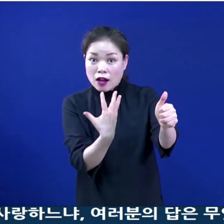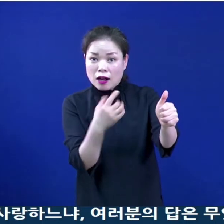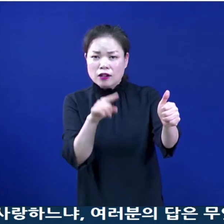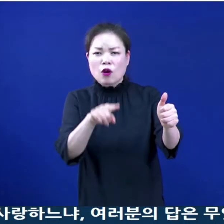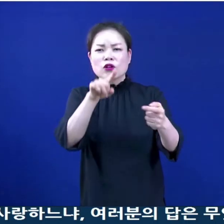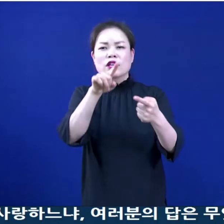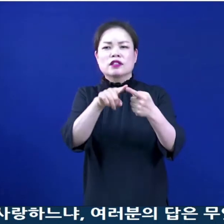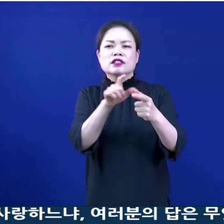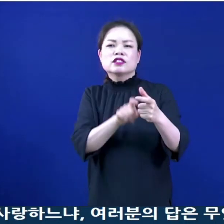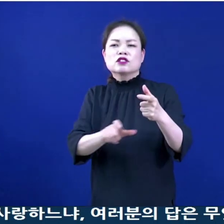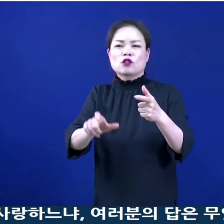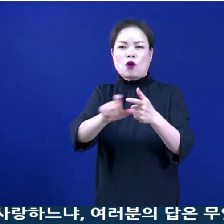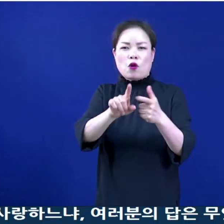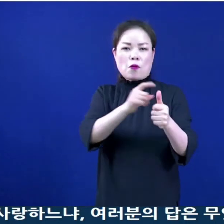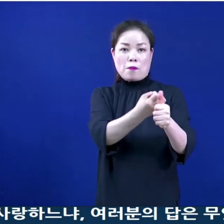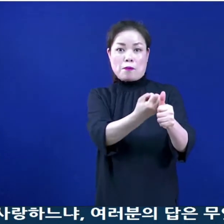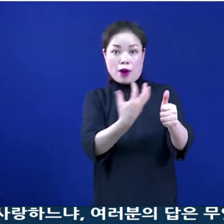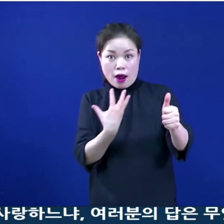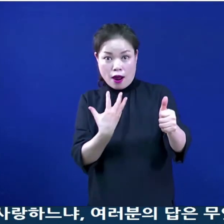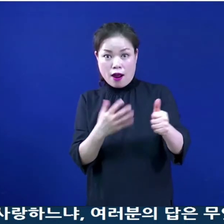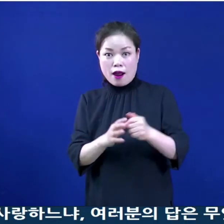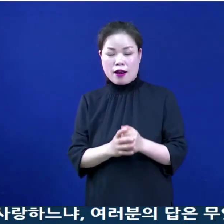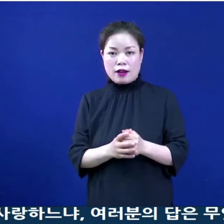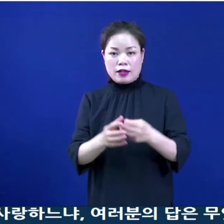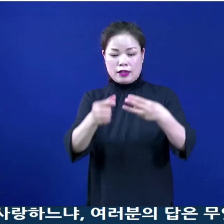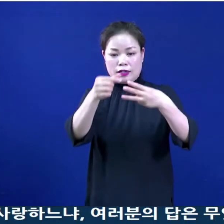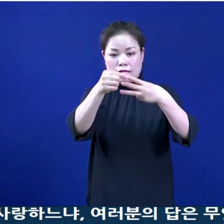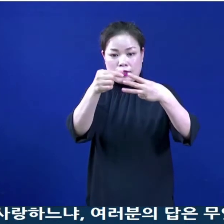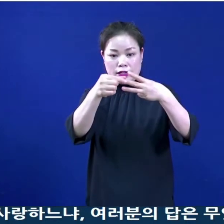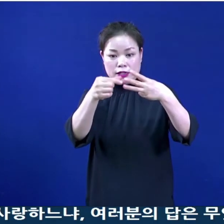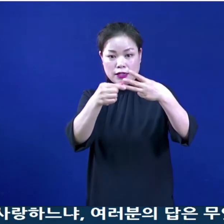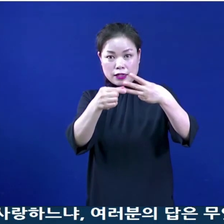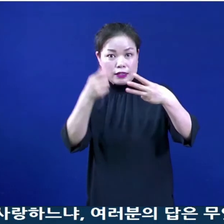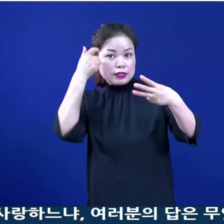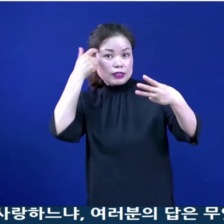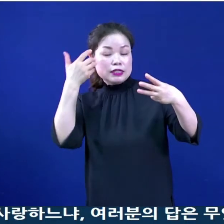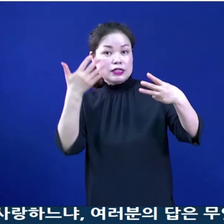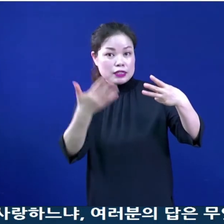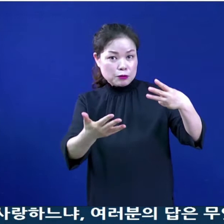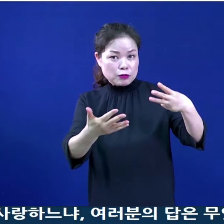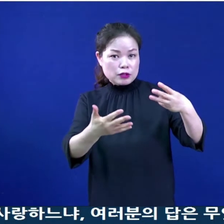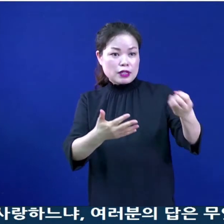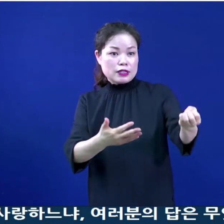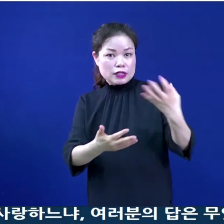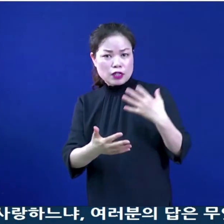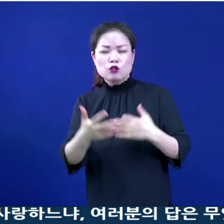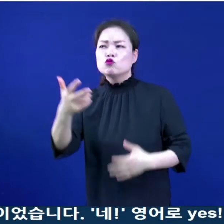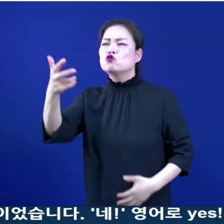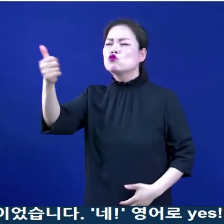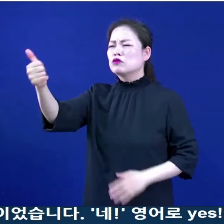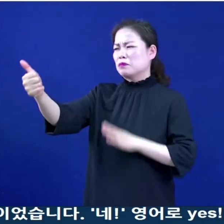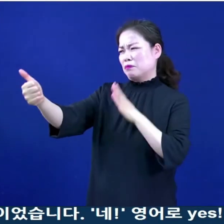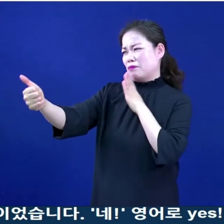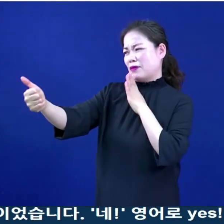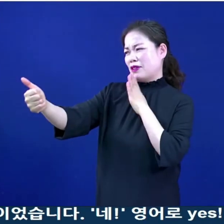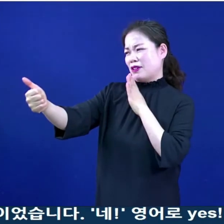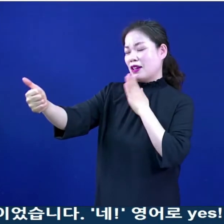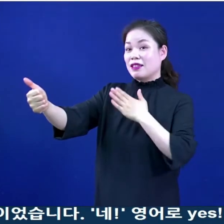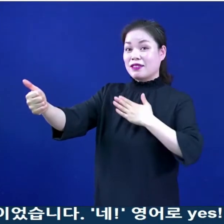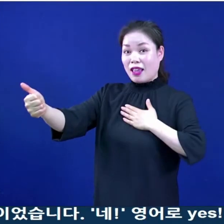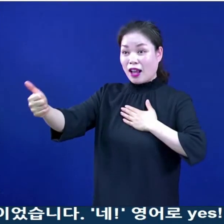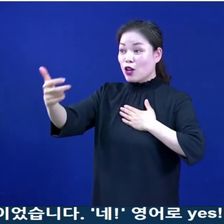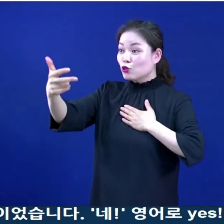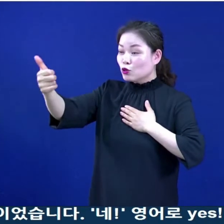거기에 덧붙이는 말씀이 있죠. 세 번의 질문에 똑같이 베드로가 답을 합니다. 주님, 그러하나이다.